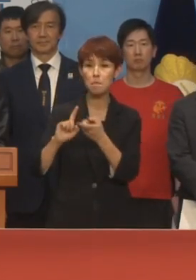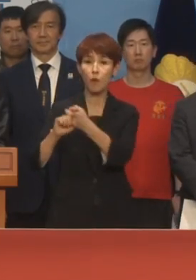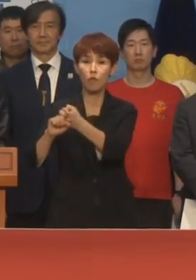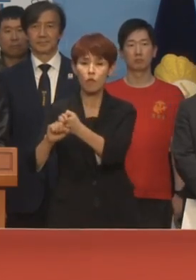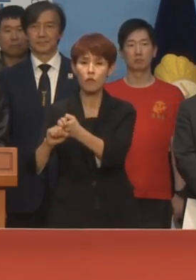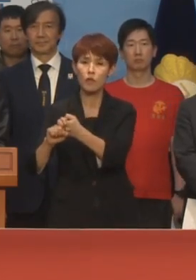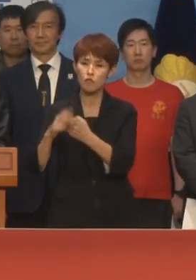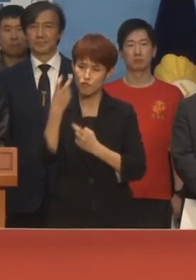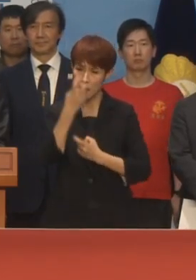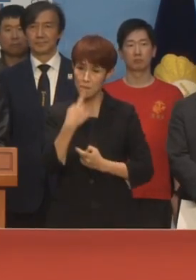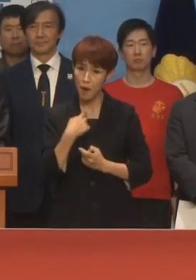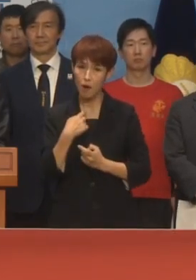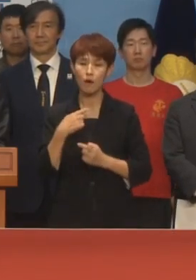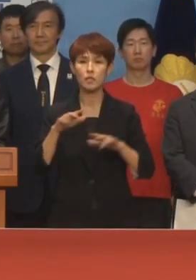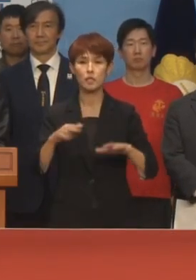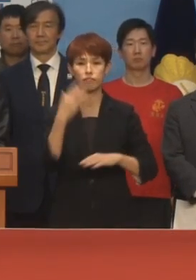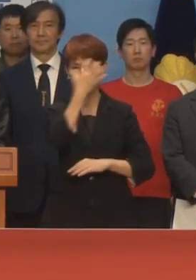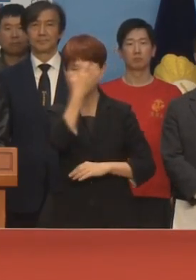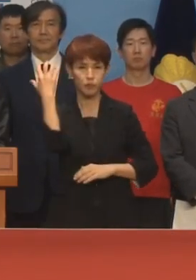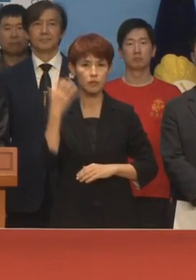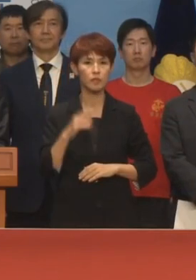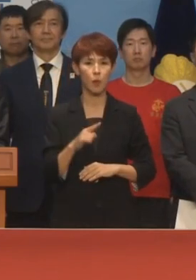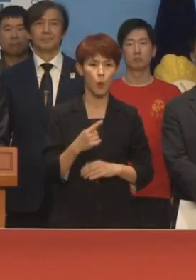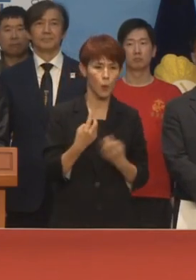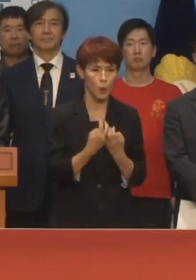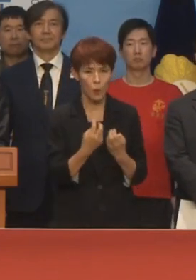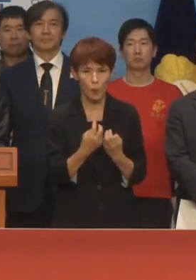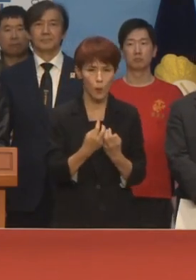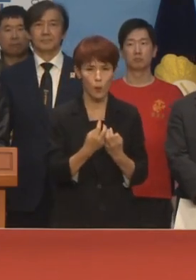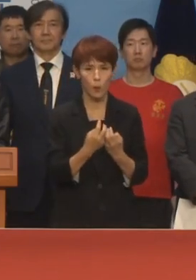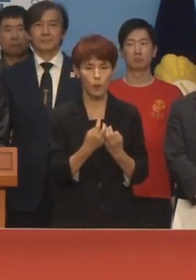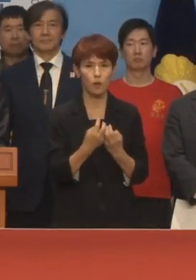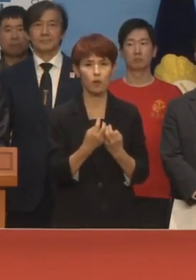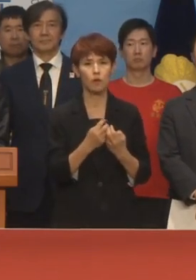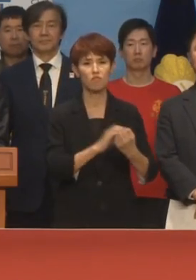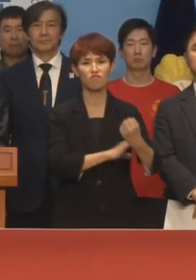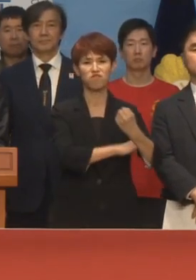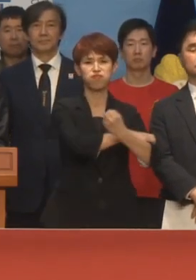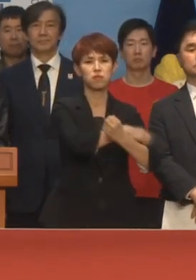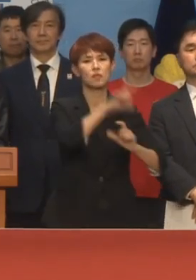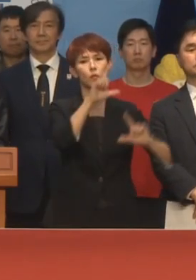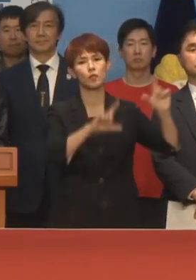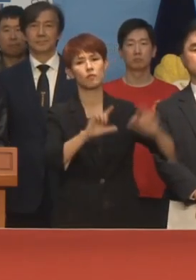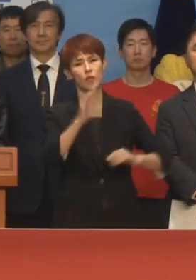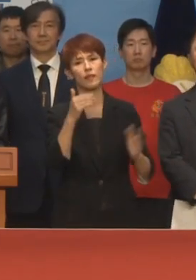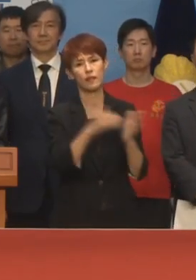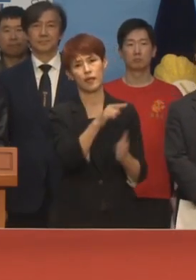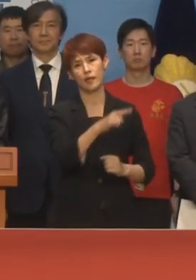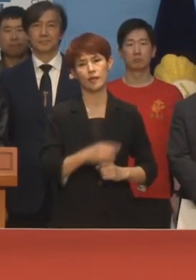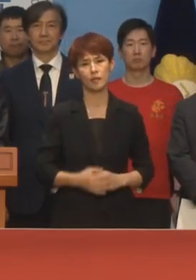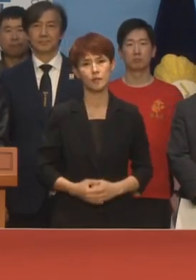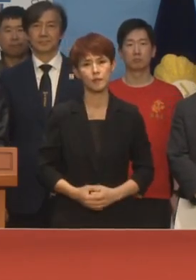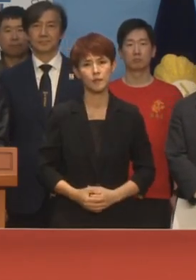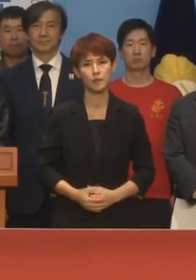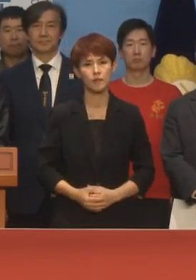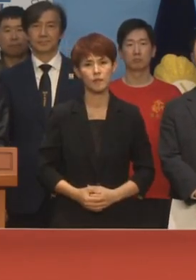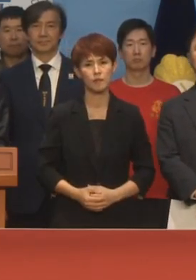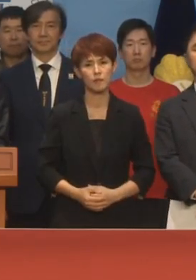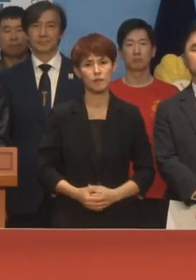모습과 다르게 이제는 무엇을 지키기에 급급한 그런 흔한 권력자의 모습으로 바뀌었다, 이런 지적을 드리고